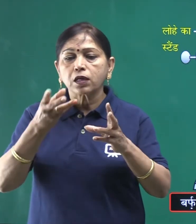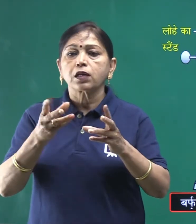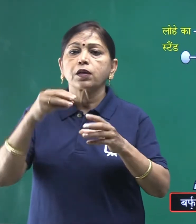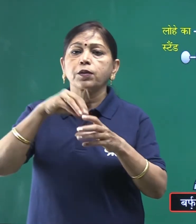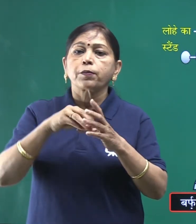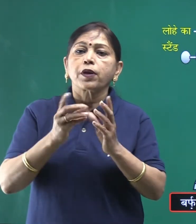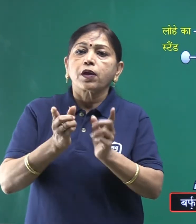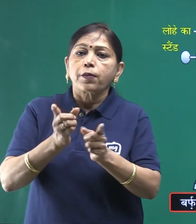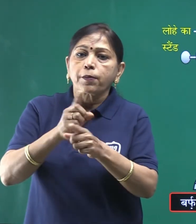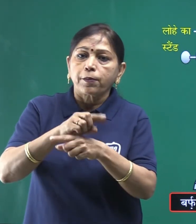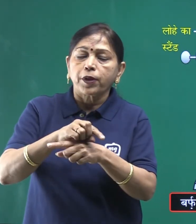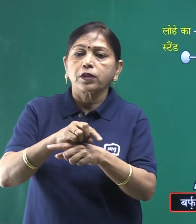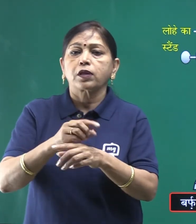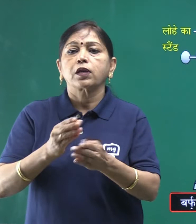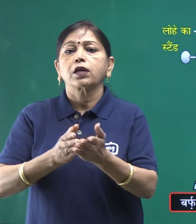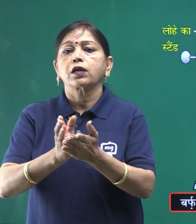बदलने की प्रक्रिया